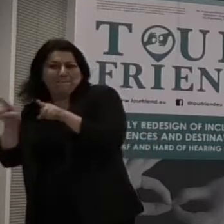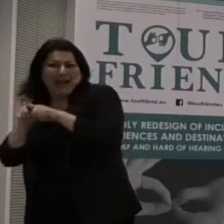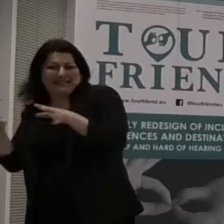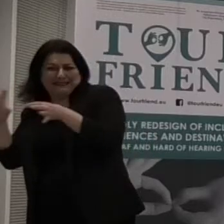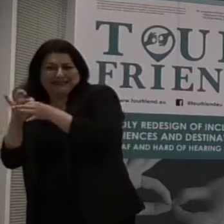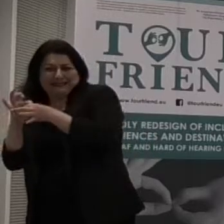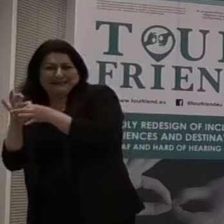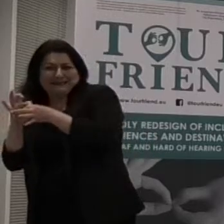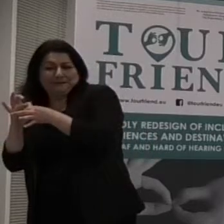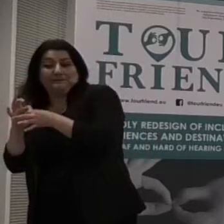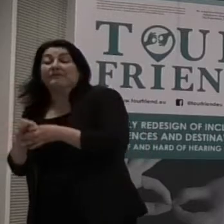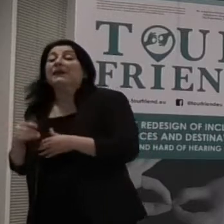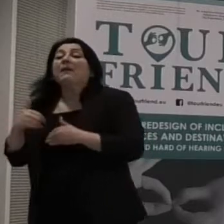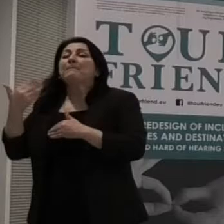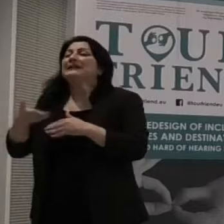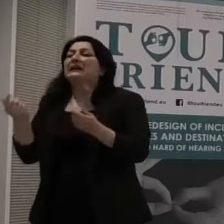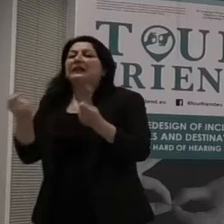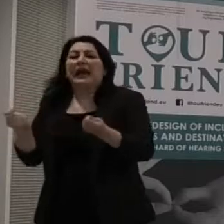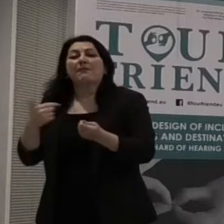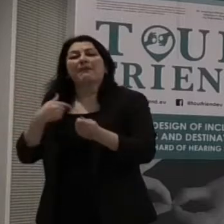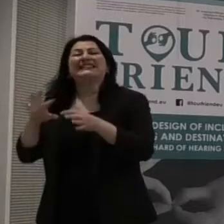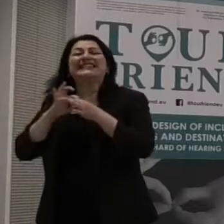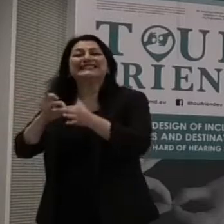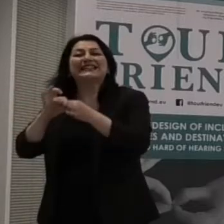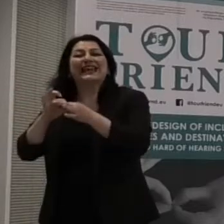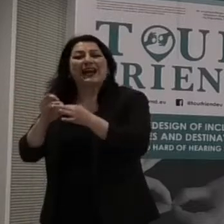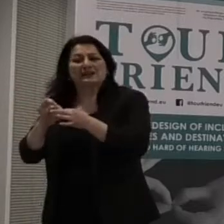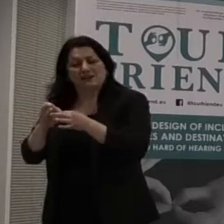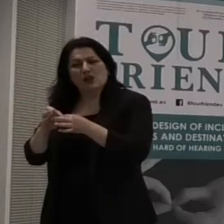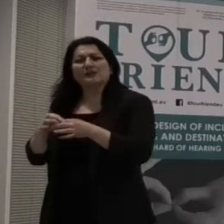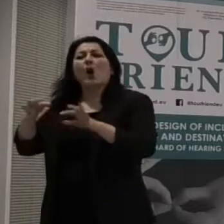πάλι σε μια συνεργασία με τον οργανισμό Χώρους,